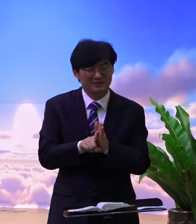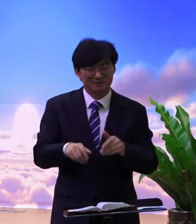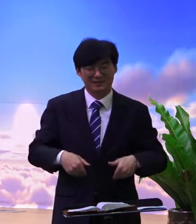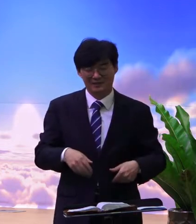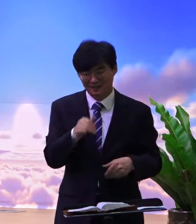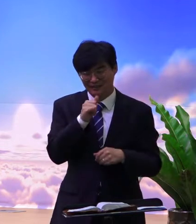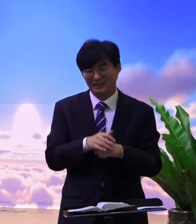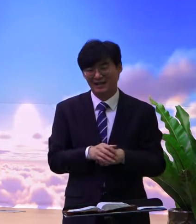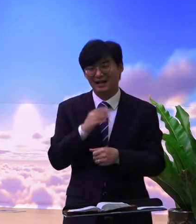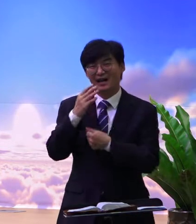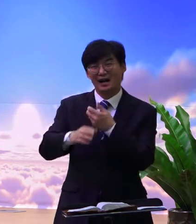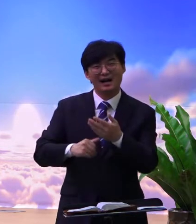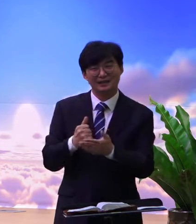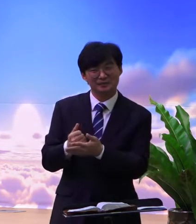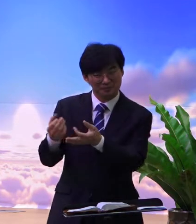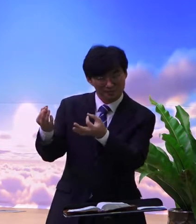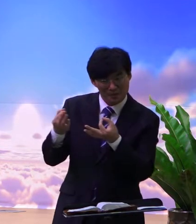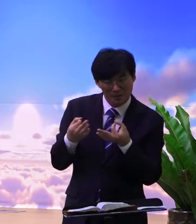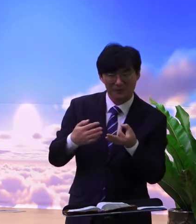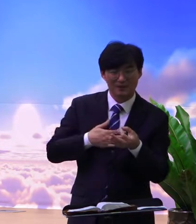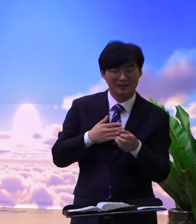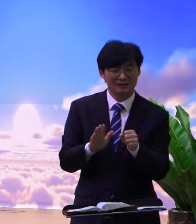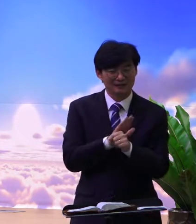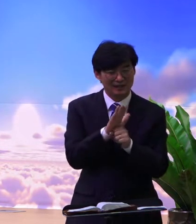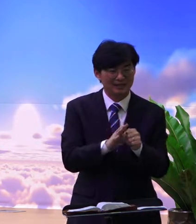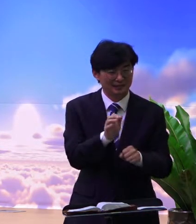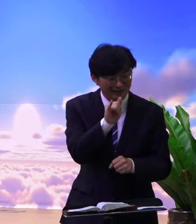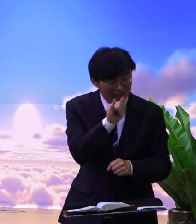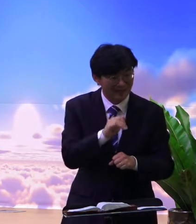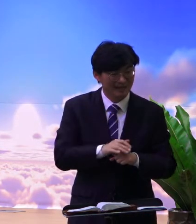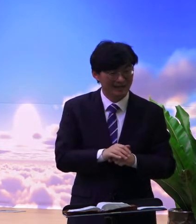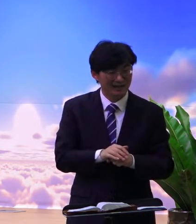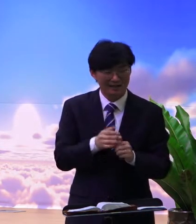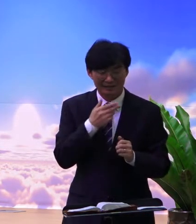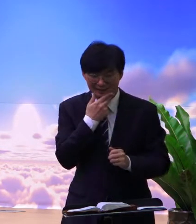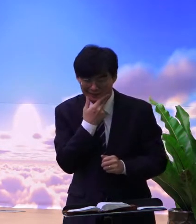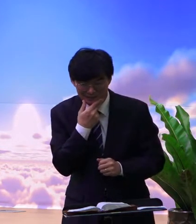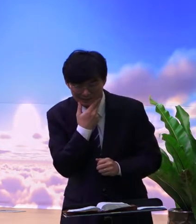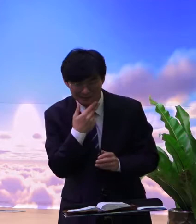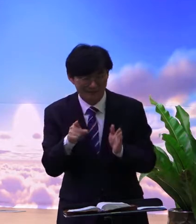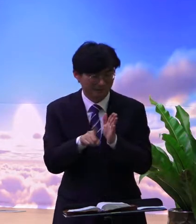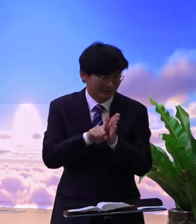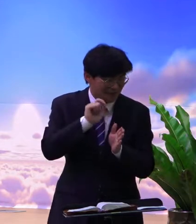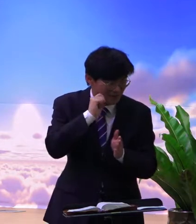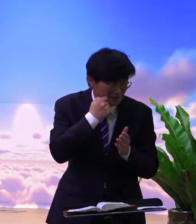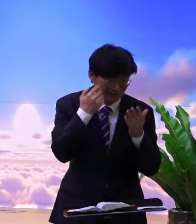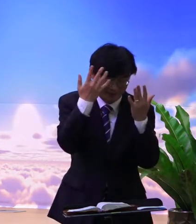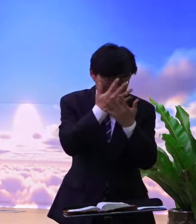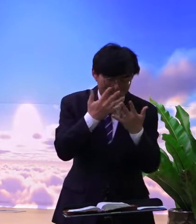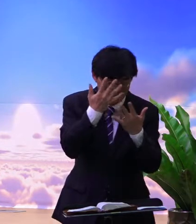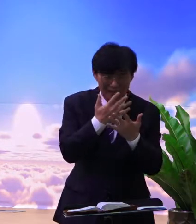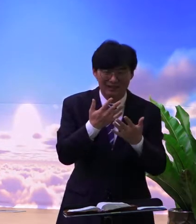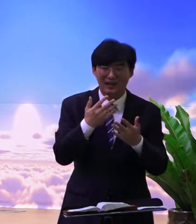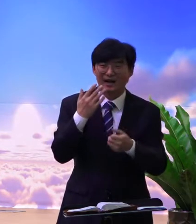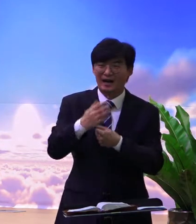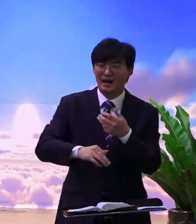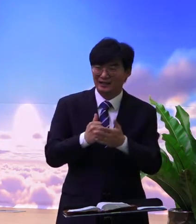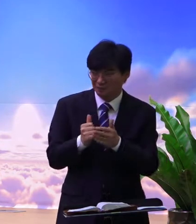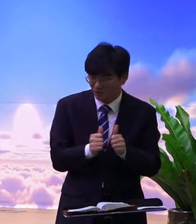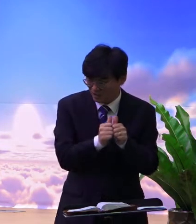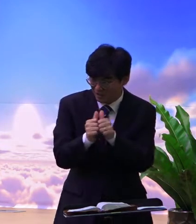사랑하시는가? 하나님 정말 나를 구원하시는가? 내 삶의 구원주로 함께 하시는가? 하나님이 나와 같이 계시는가?